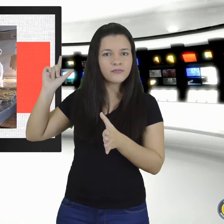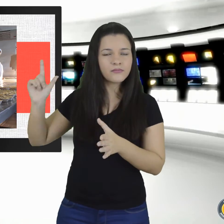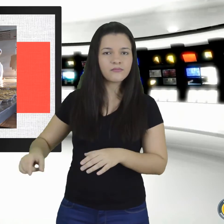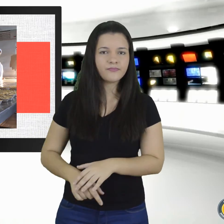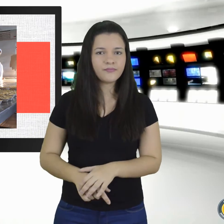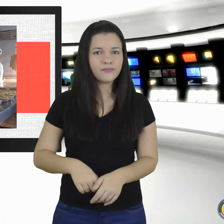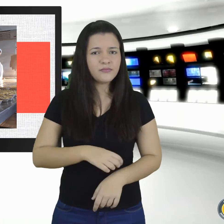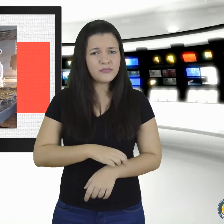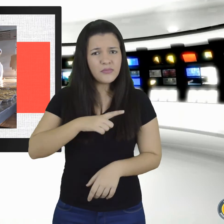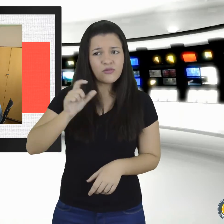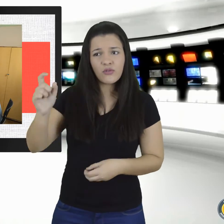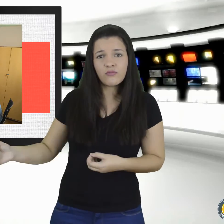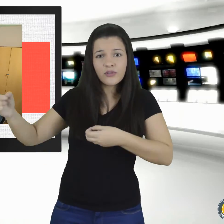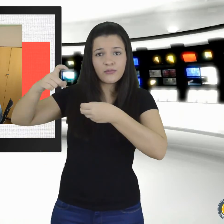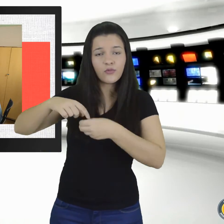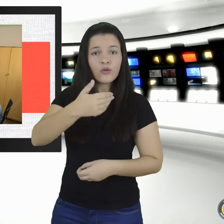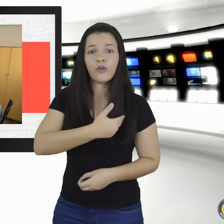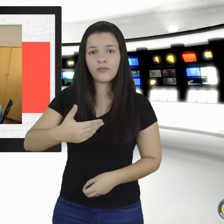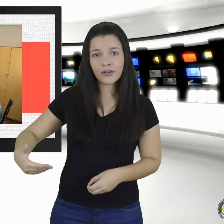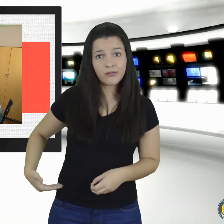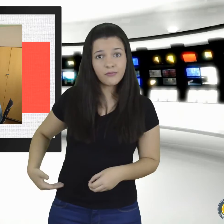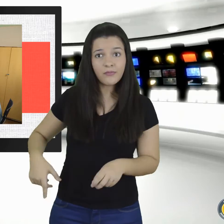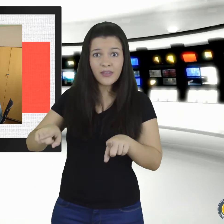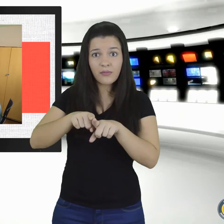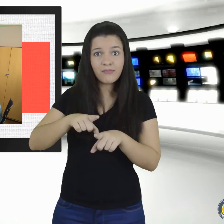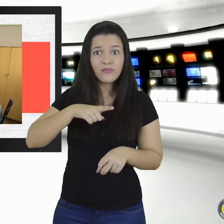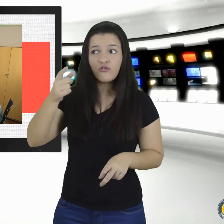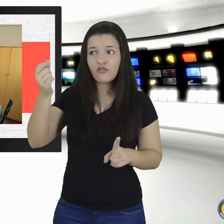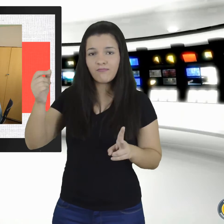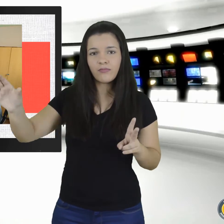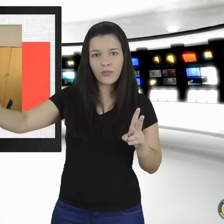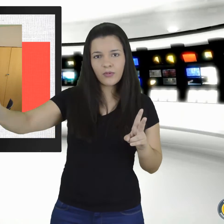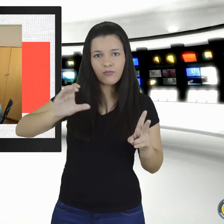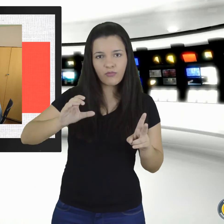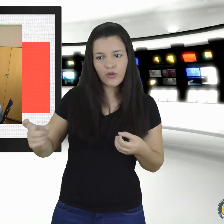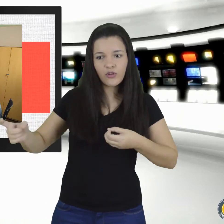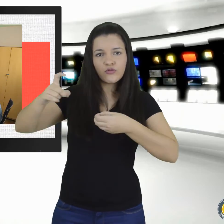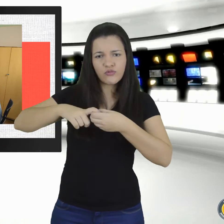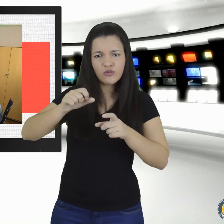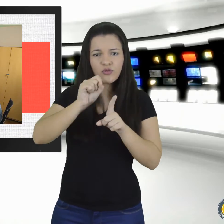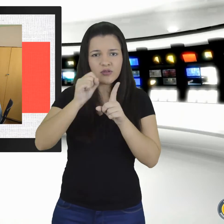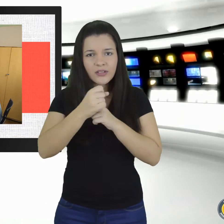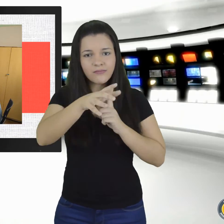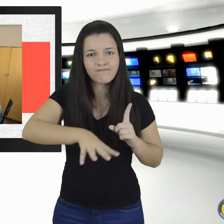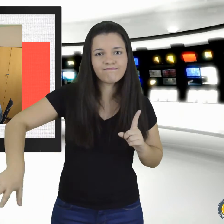Além dos convênios com o governo e doações diretas de associados e comunidades, por meio de